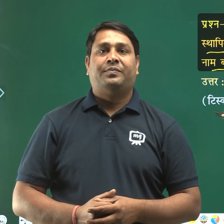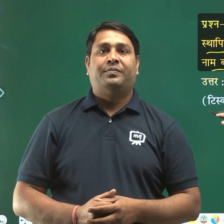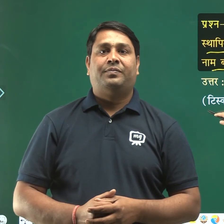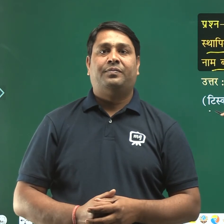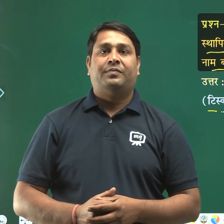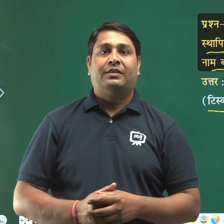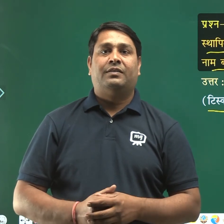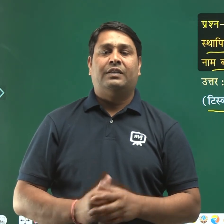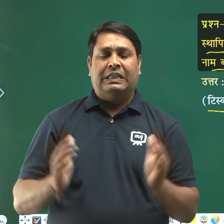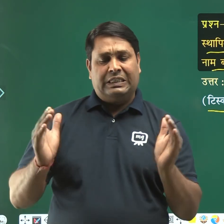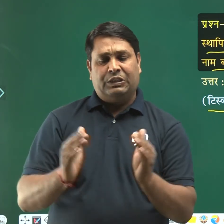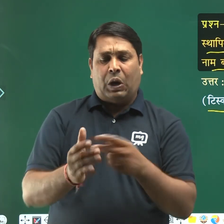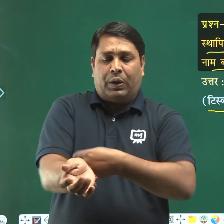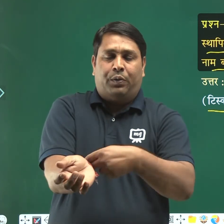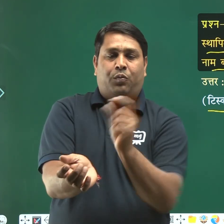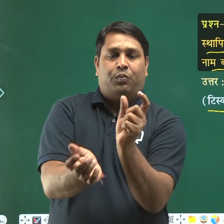टिस्को